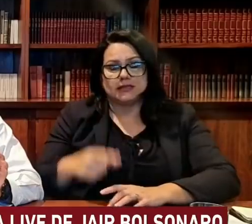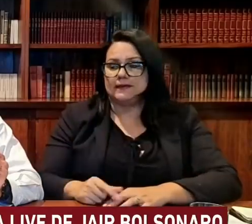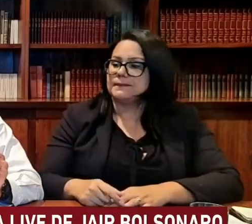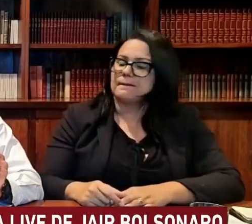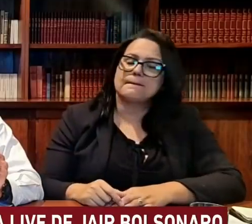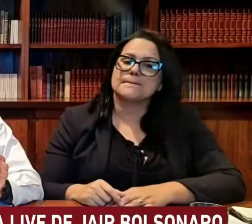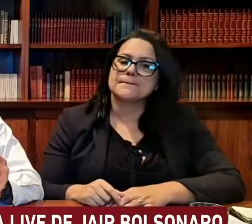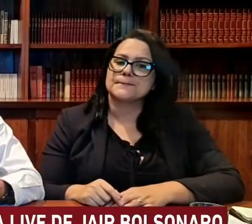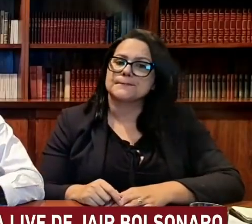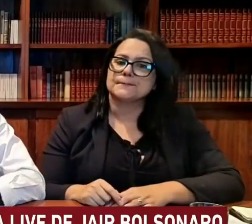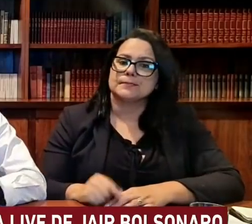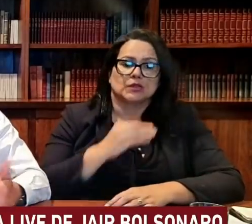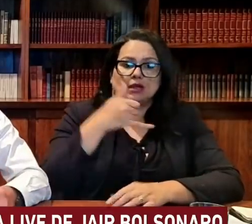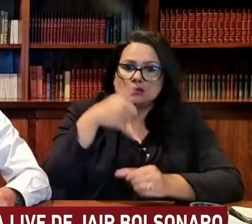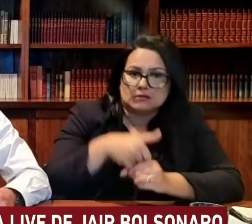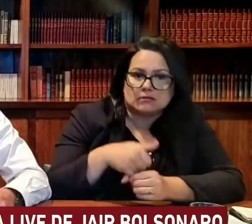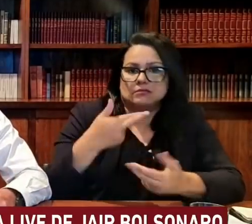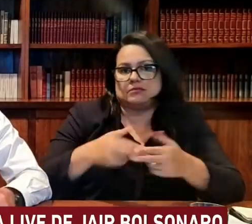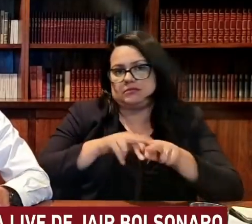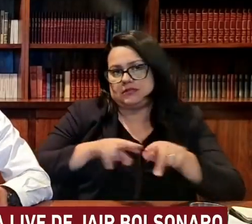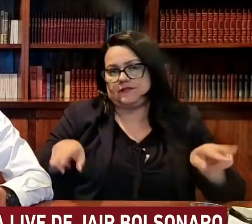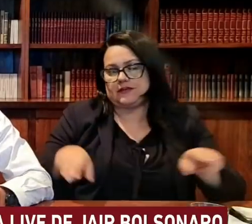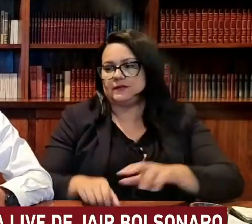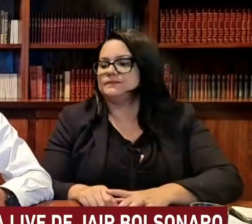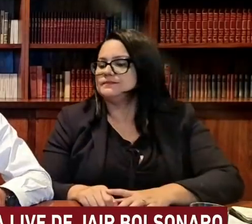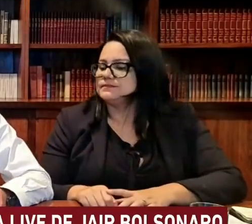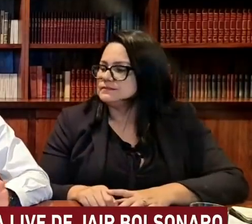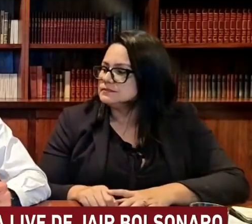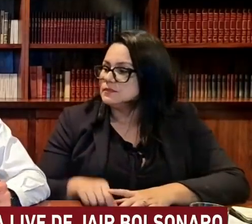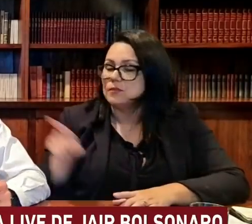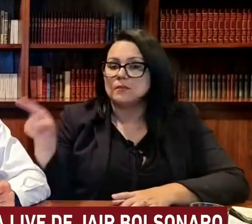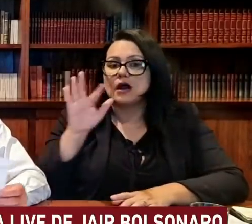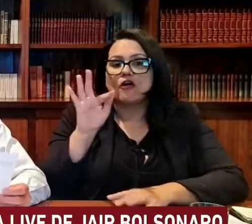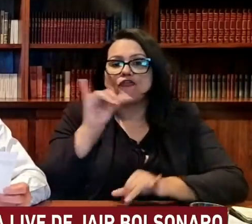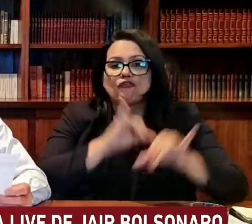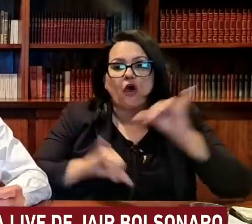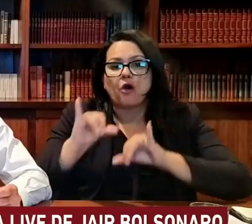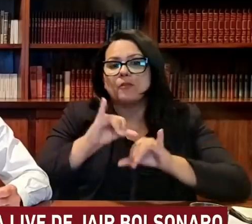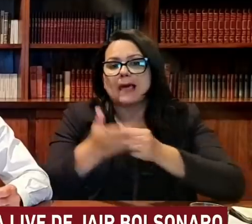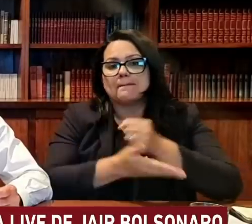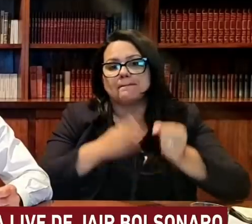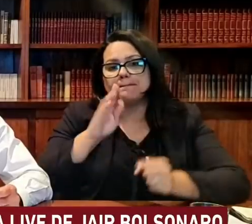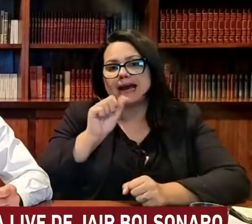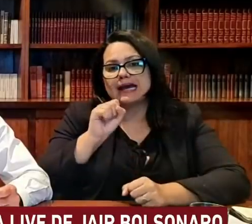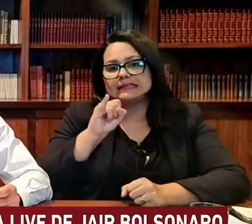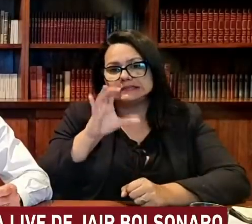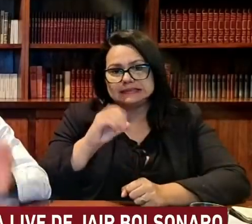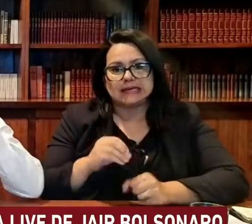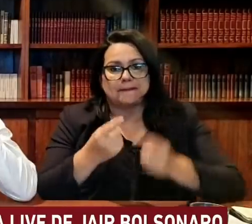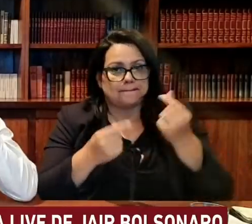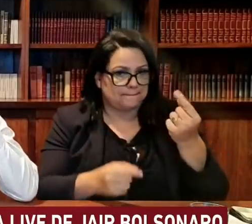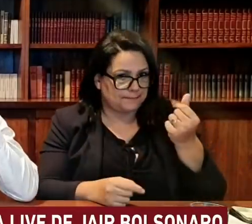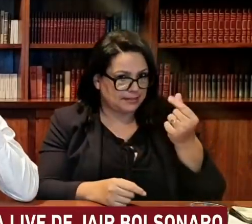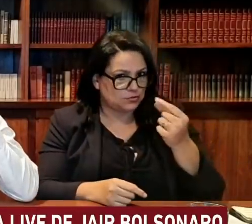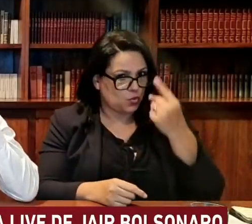de acordo com o combustível em si. E esse fórmula básica, presidente, do preço do combustível,